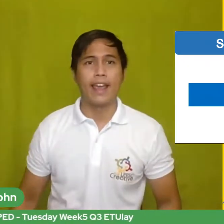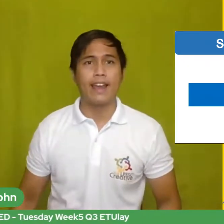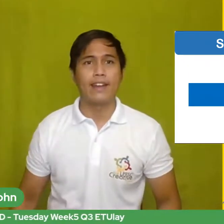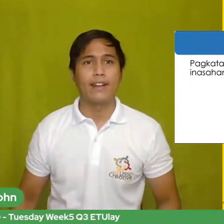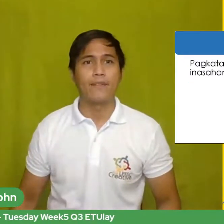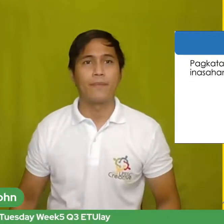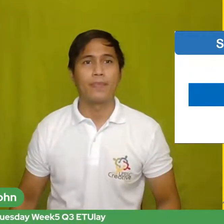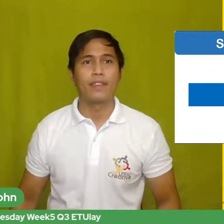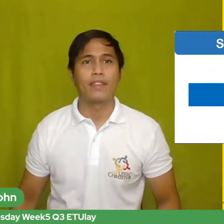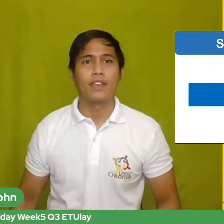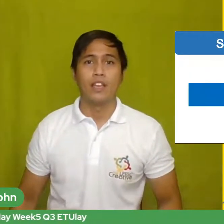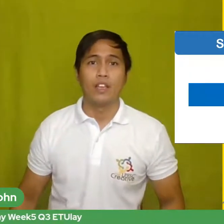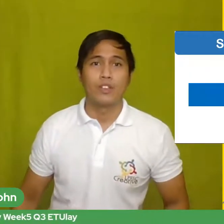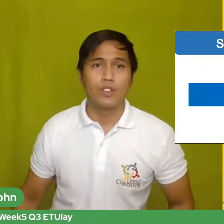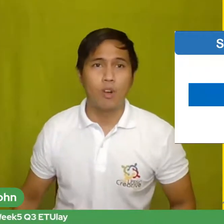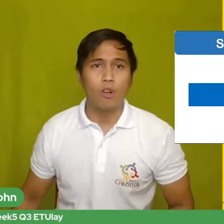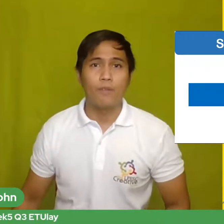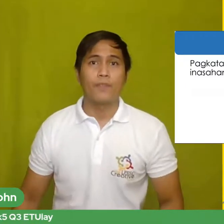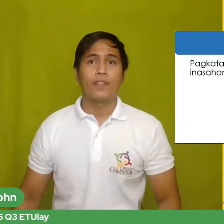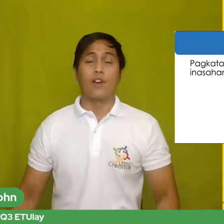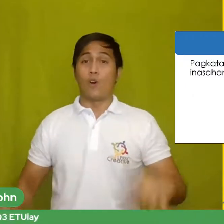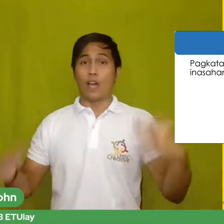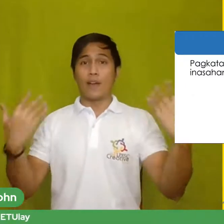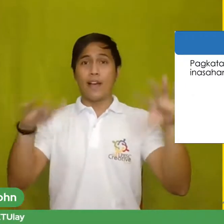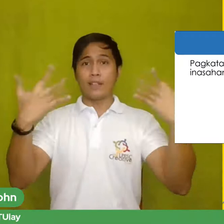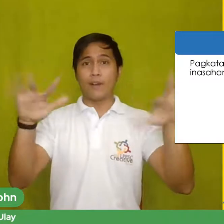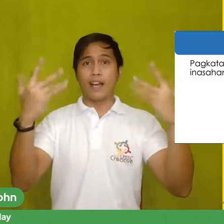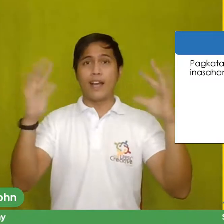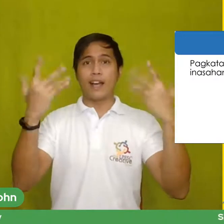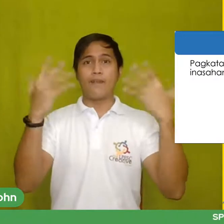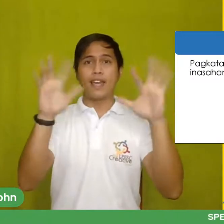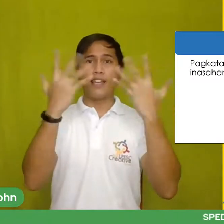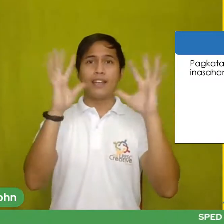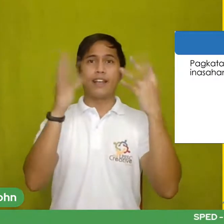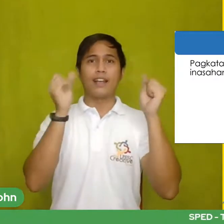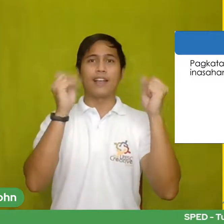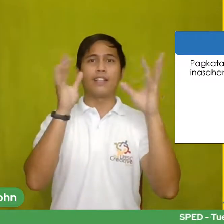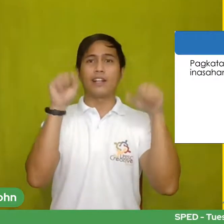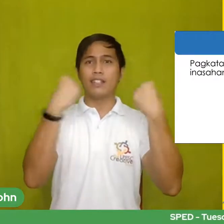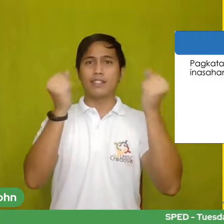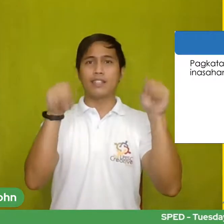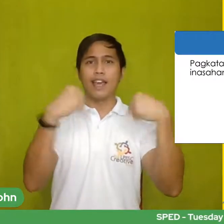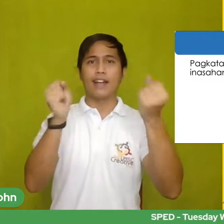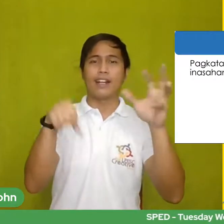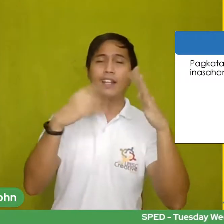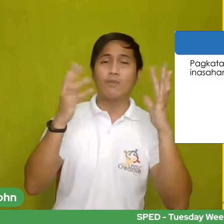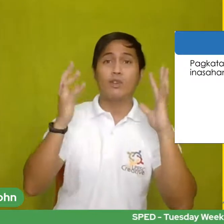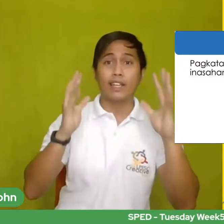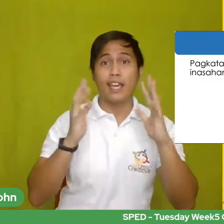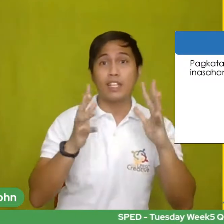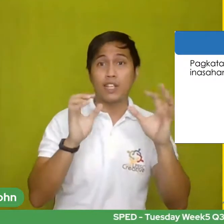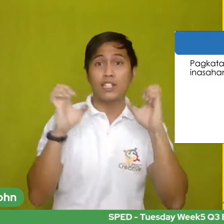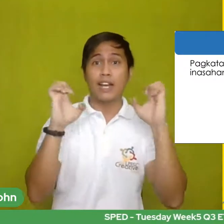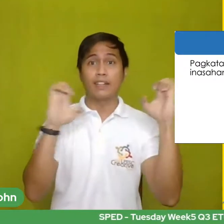Ayan. So, okay na ba ating mga kamay? Ating wrist. Ayan. Kailangan natin munang i-stretch ang ating